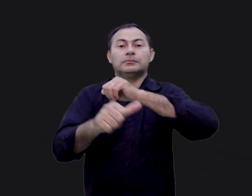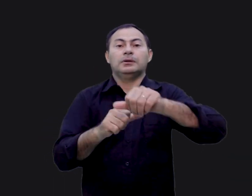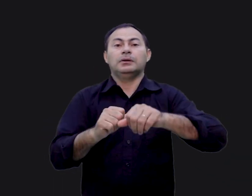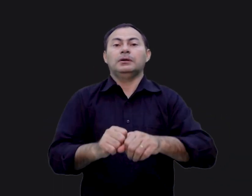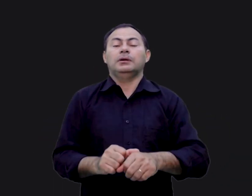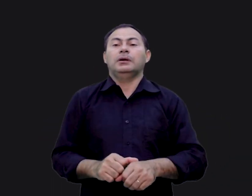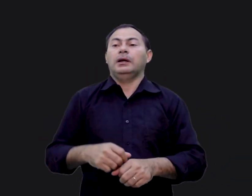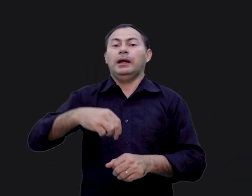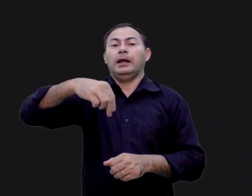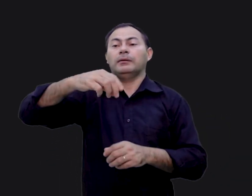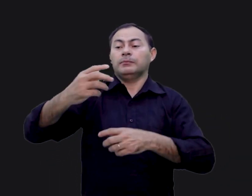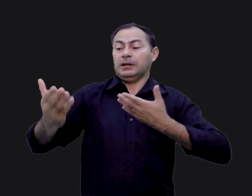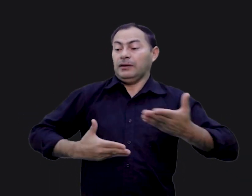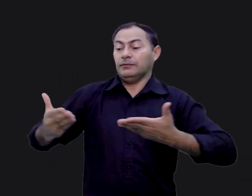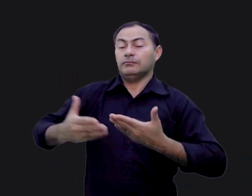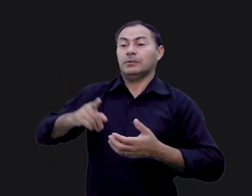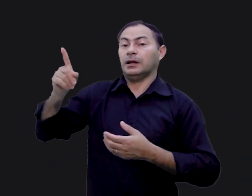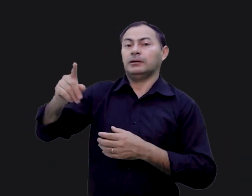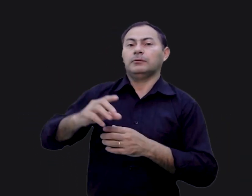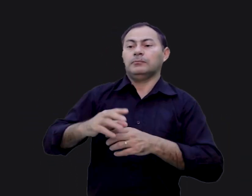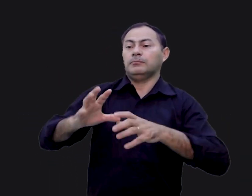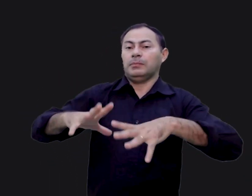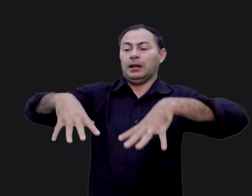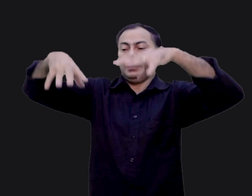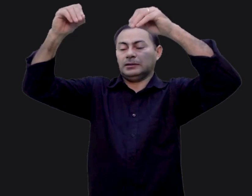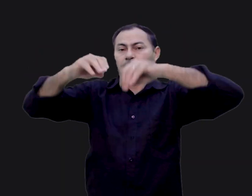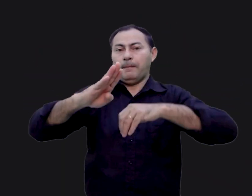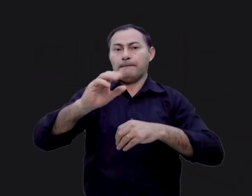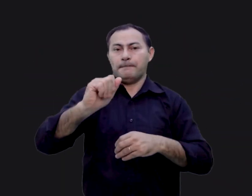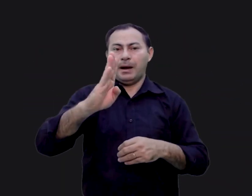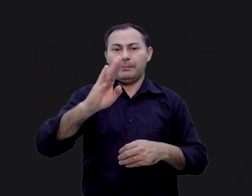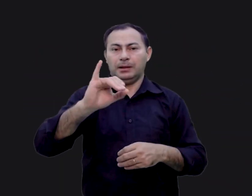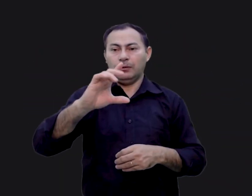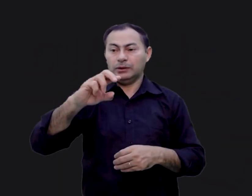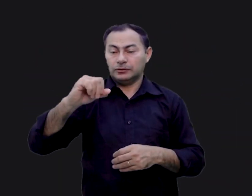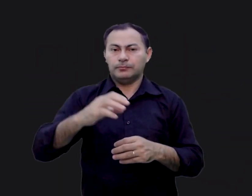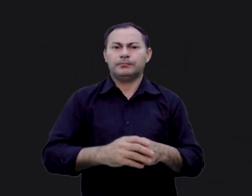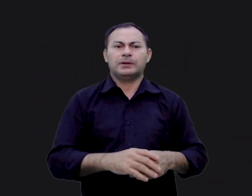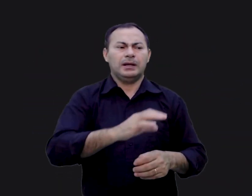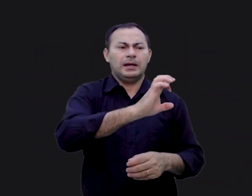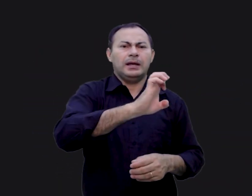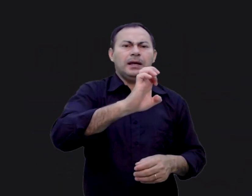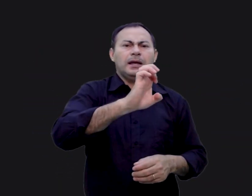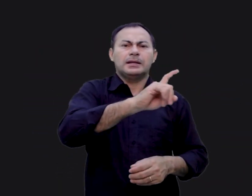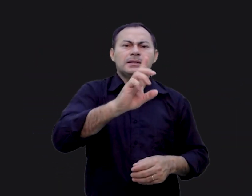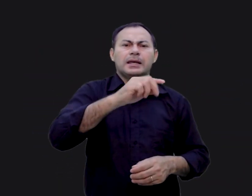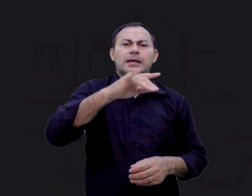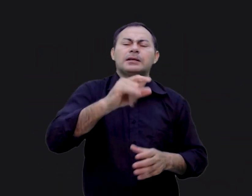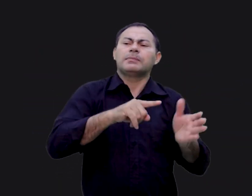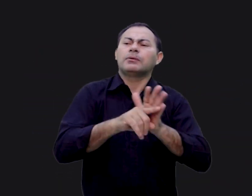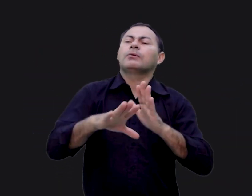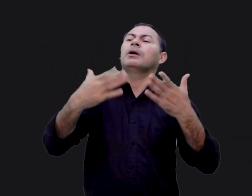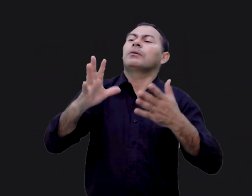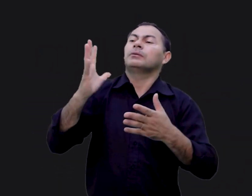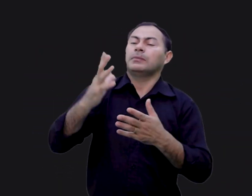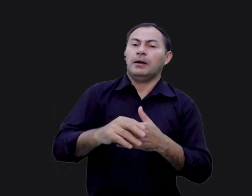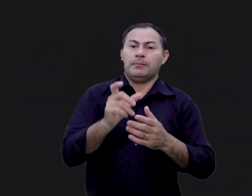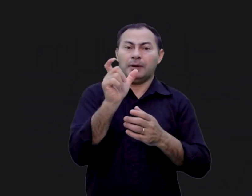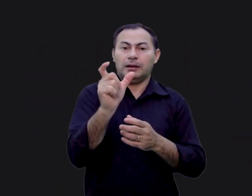se tornarão eunucos no palácio do rei da Babilônia. Ezequias perguntou: "Quando isso acontecerá?" E a palavra